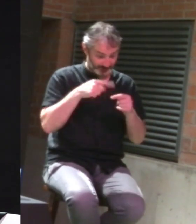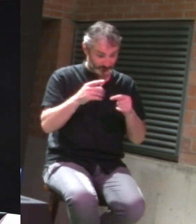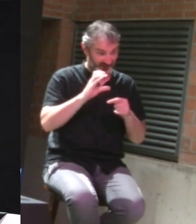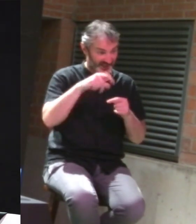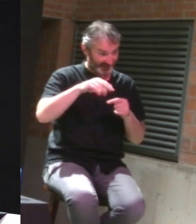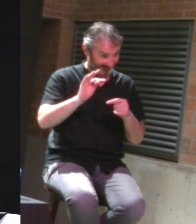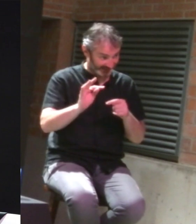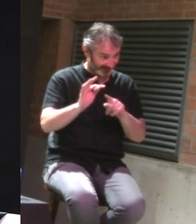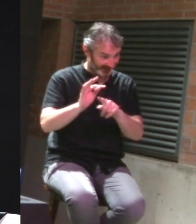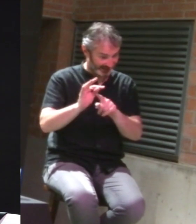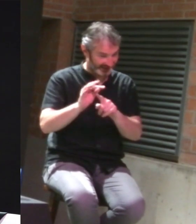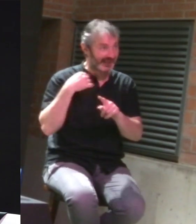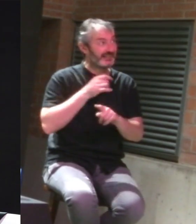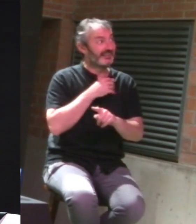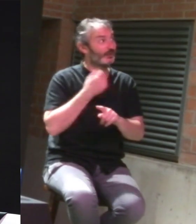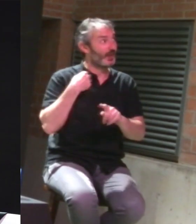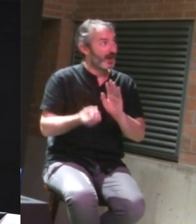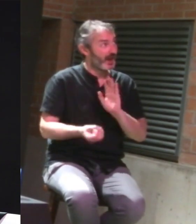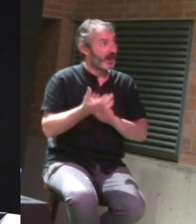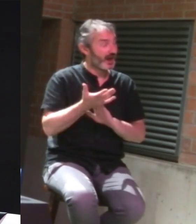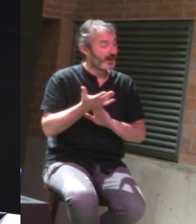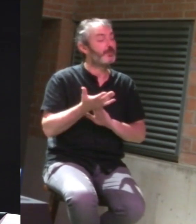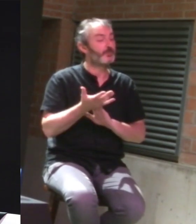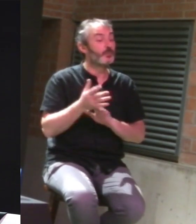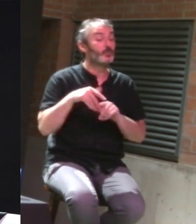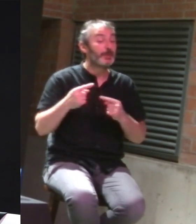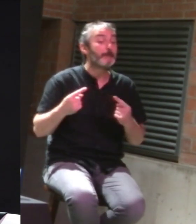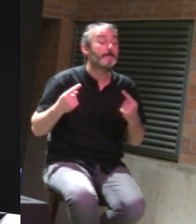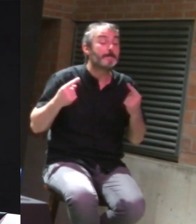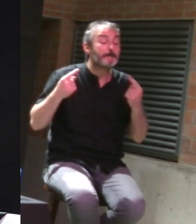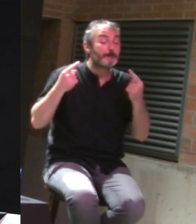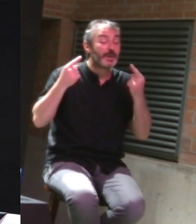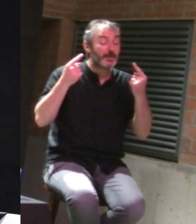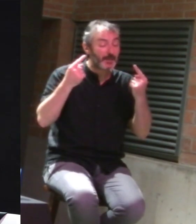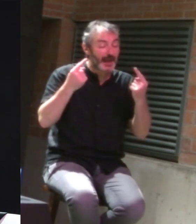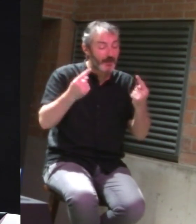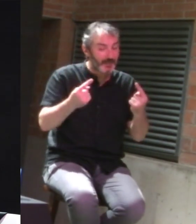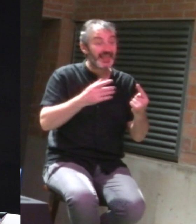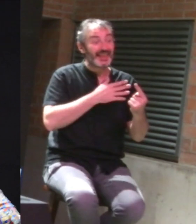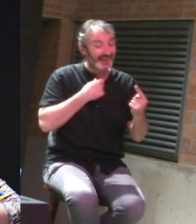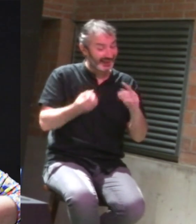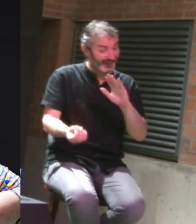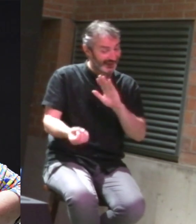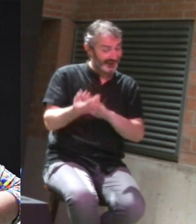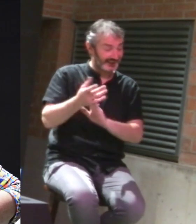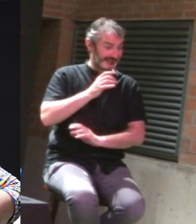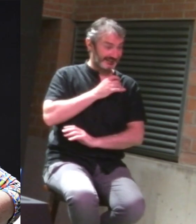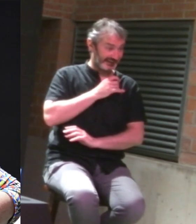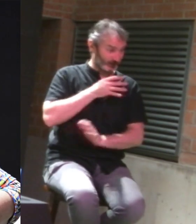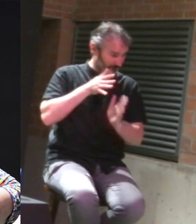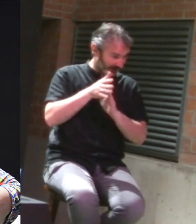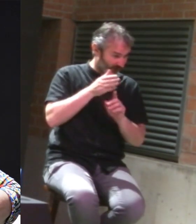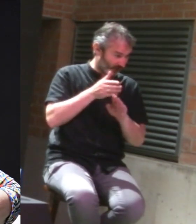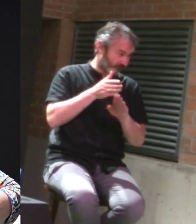ja ha crescut una mica com a sindicat, decideix per primera vegada que quan volen formar sindicats amb tot aquest ambient que us